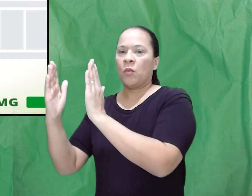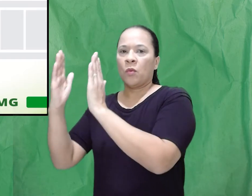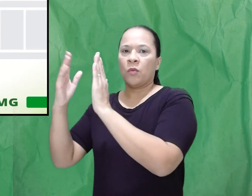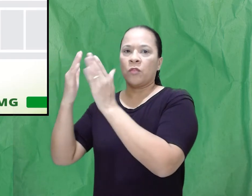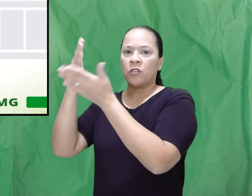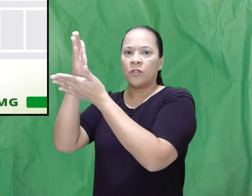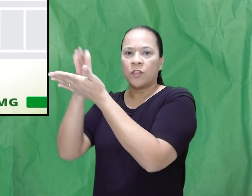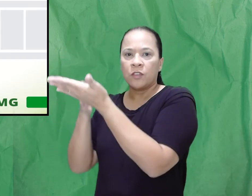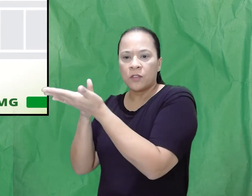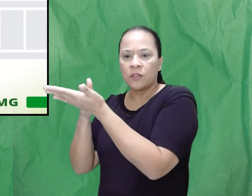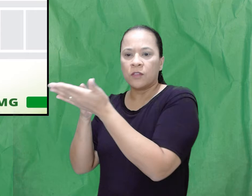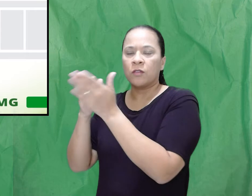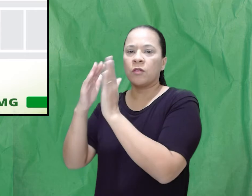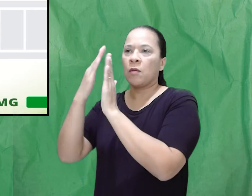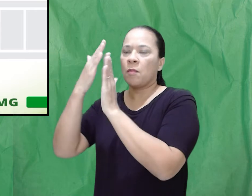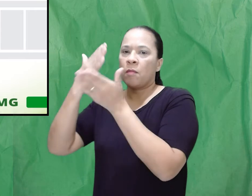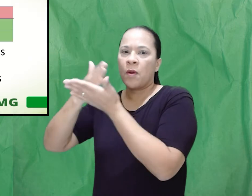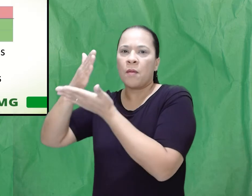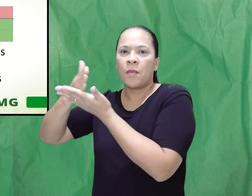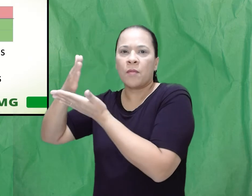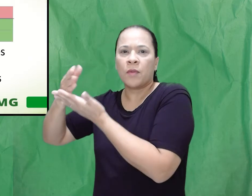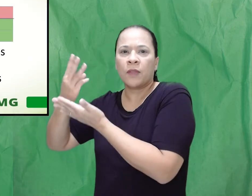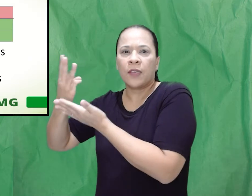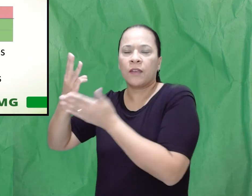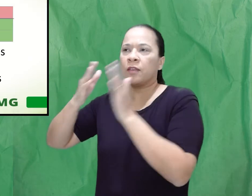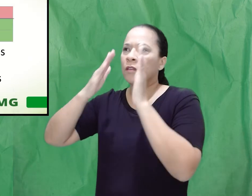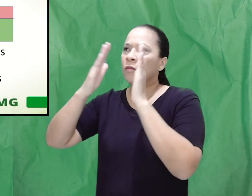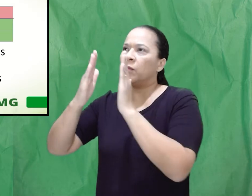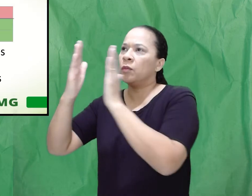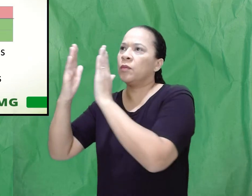posso criar diversos tipos de layout.